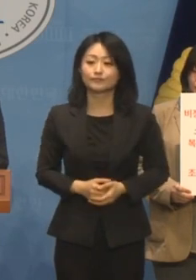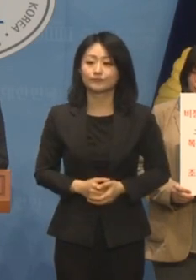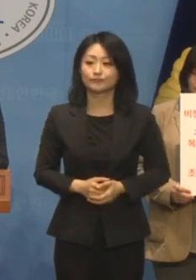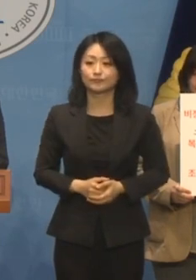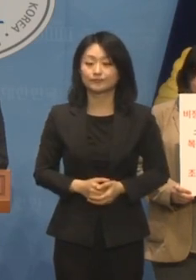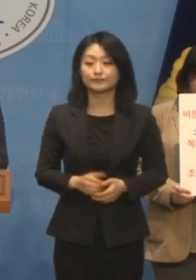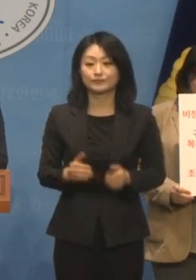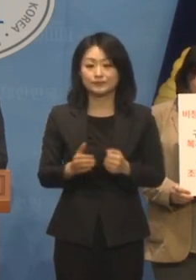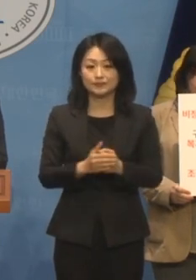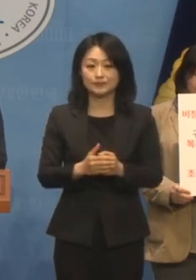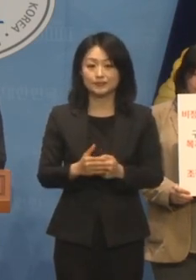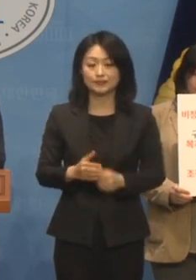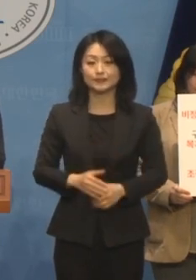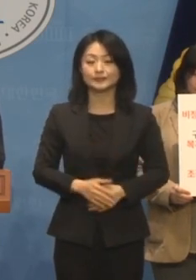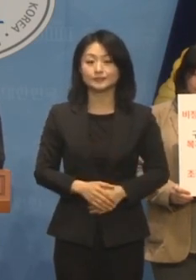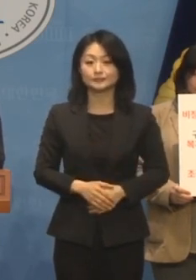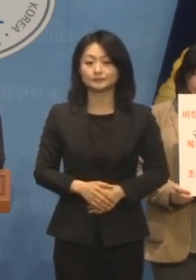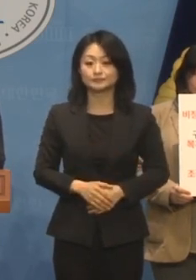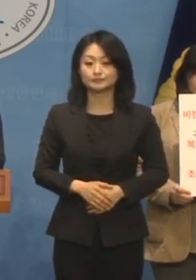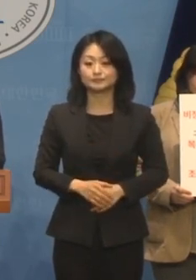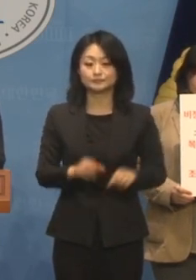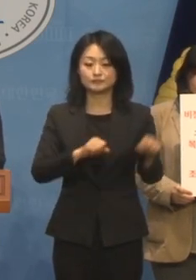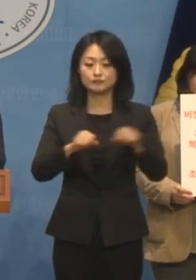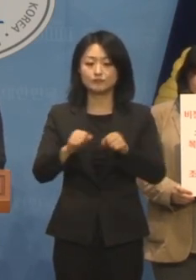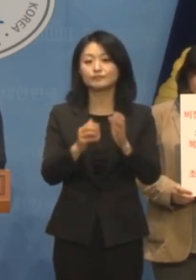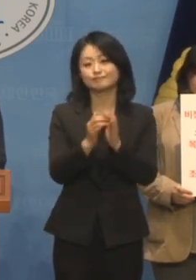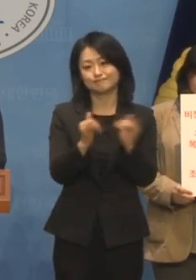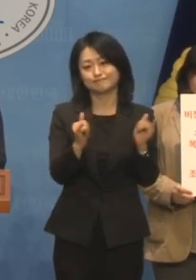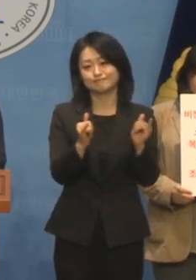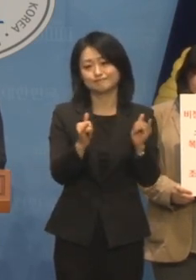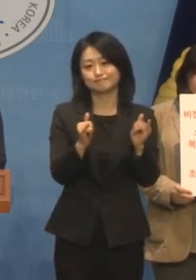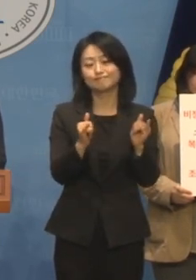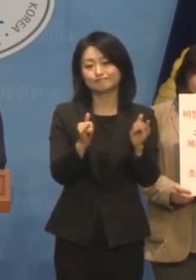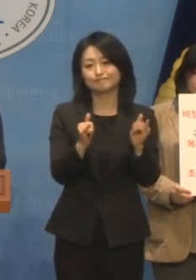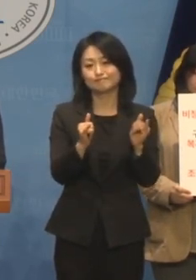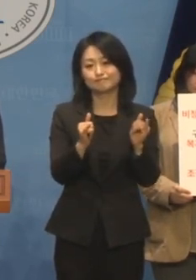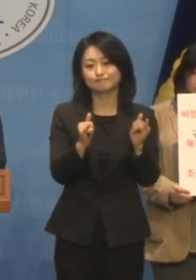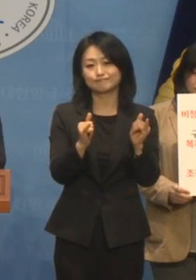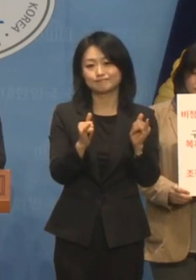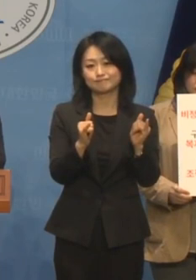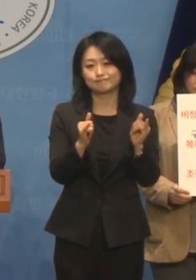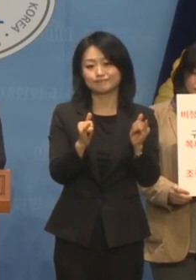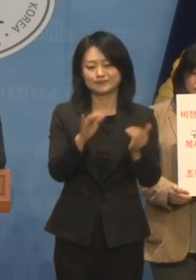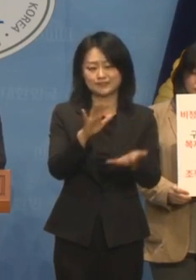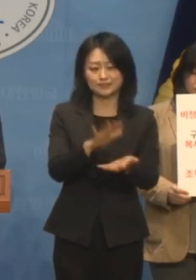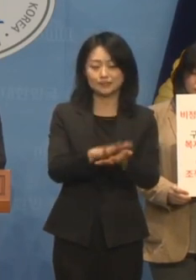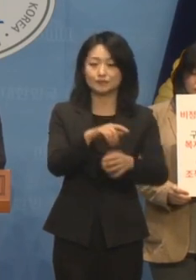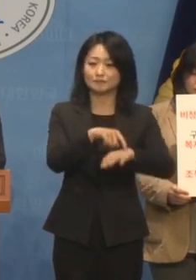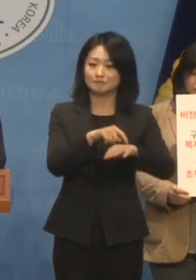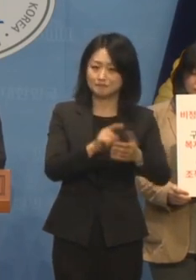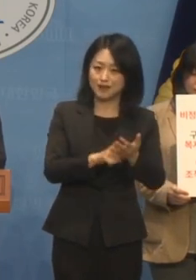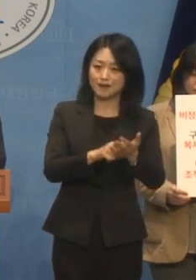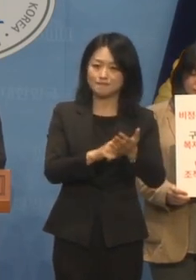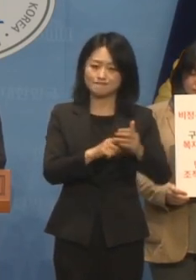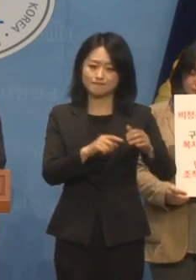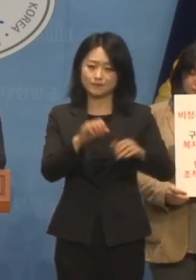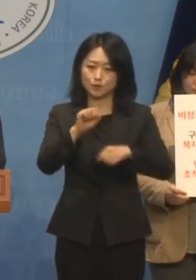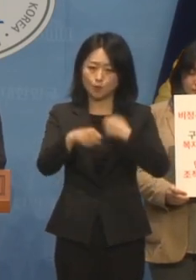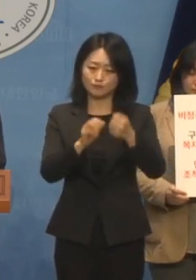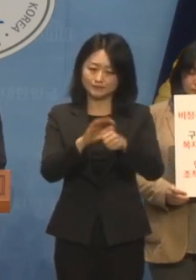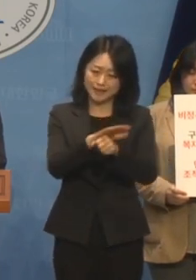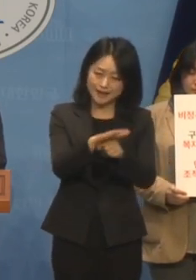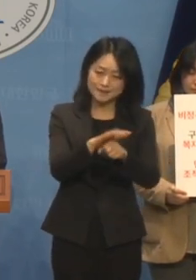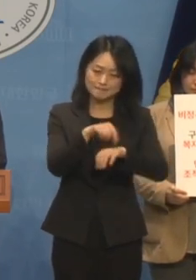그런 의미에서 이 활동가들의 그 뜨거운 열정과 또 그러한 동물